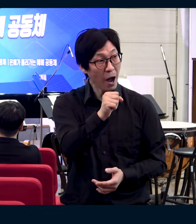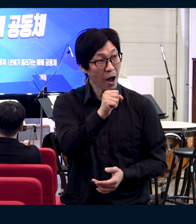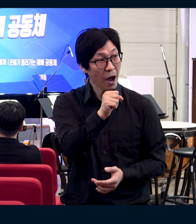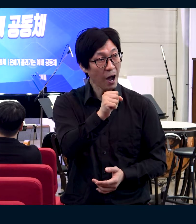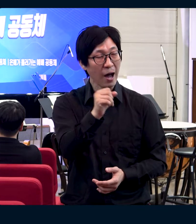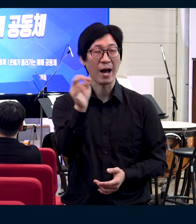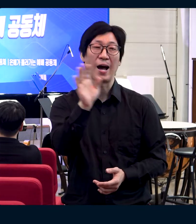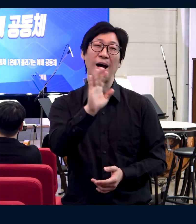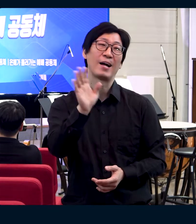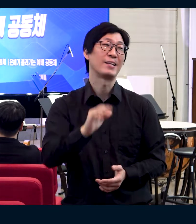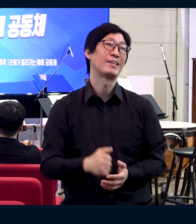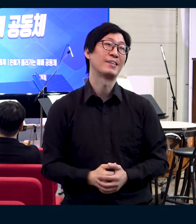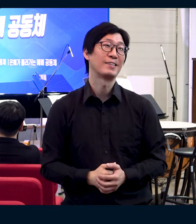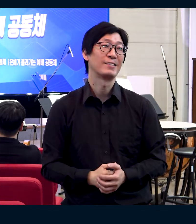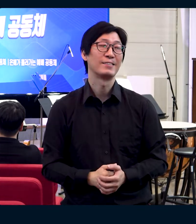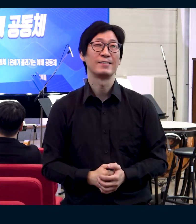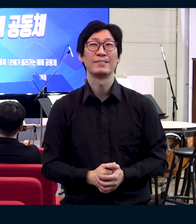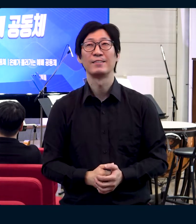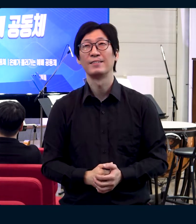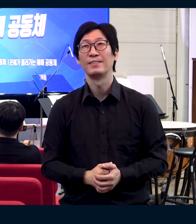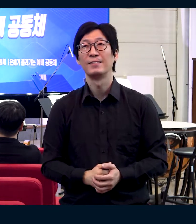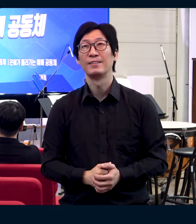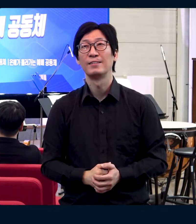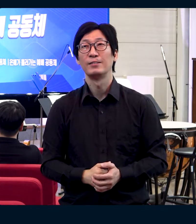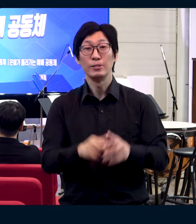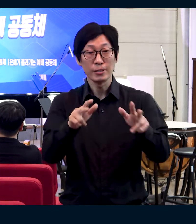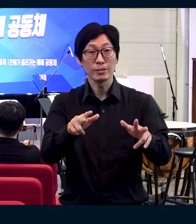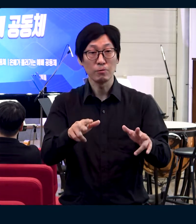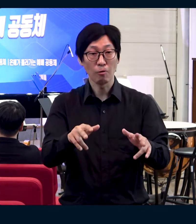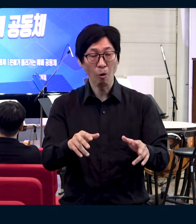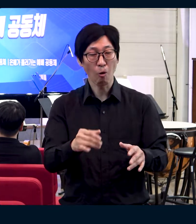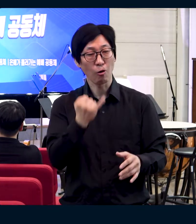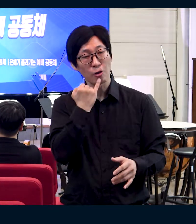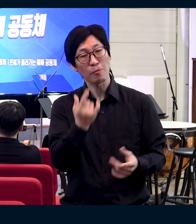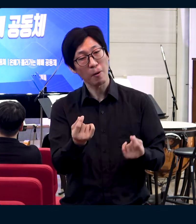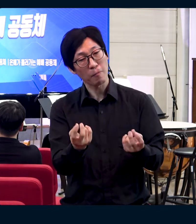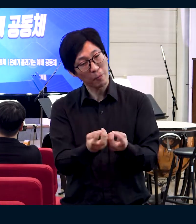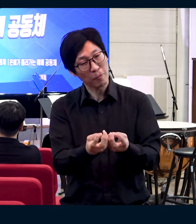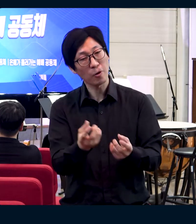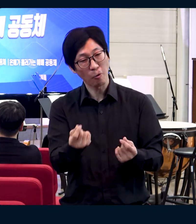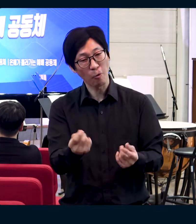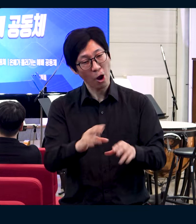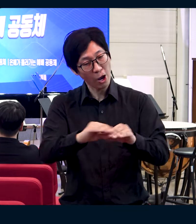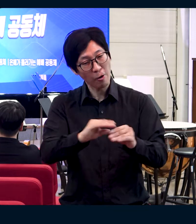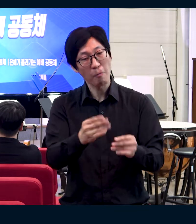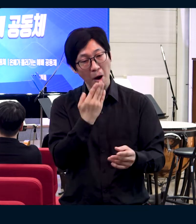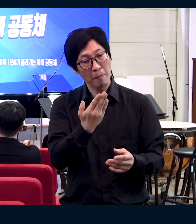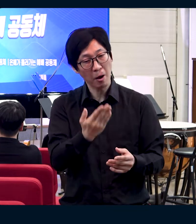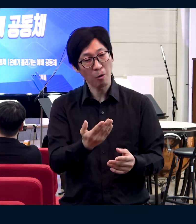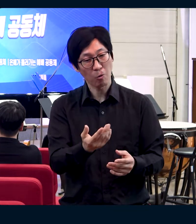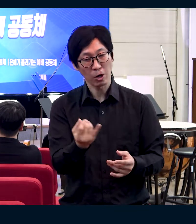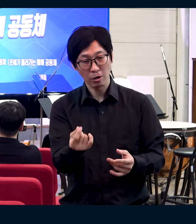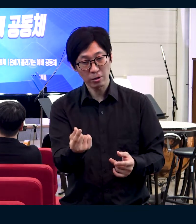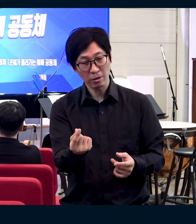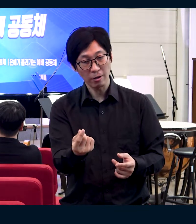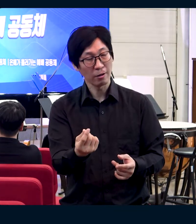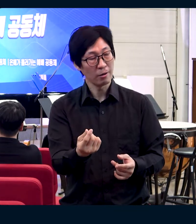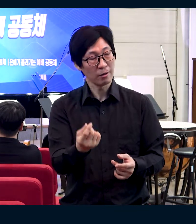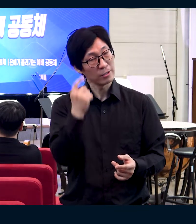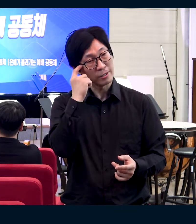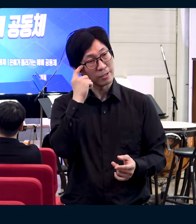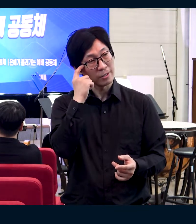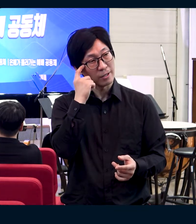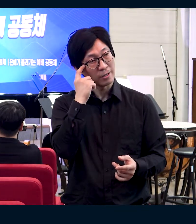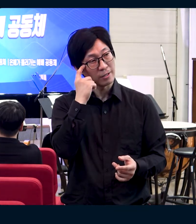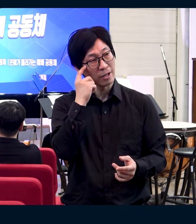아닙니다. 이거는요, 당장은 성공한 것처럼, 당장은 해결하는 것처럼 보일지 모르겠지만 문제를